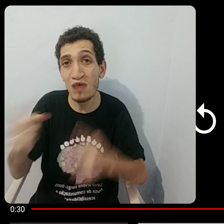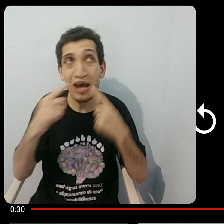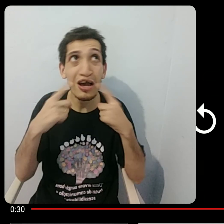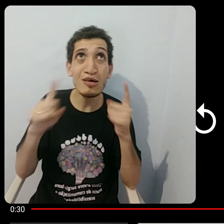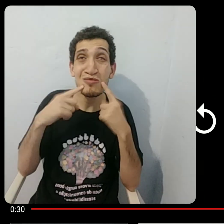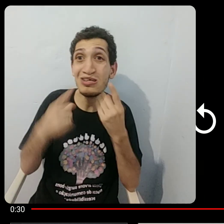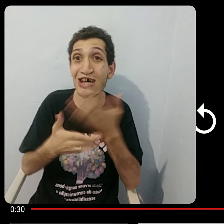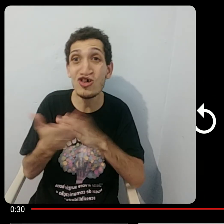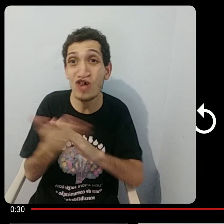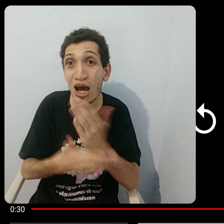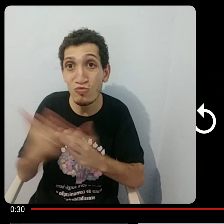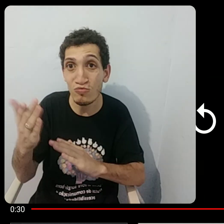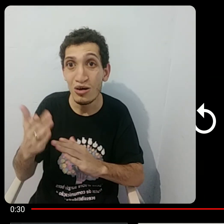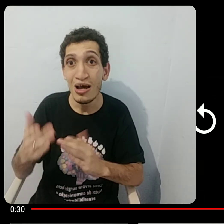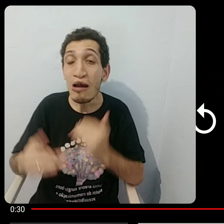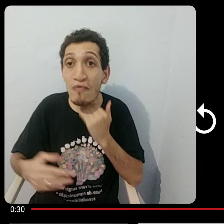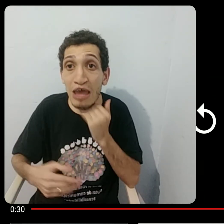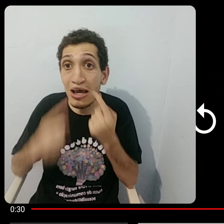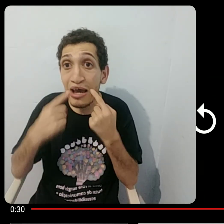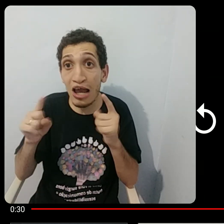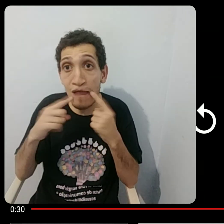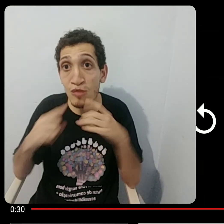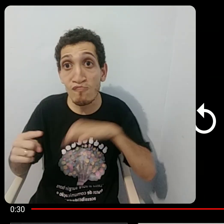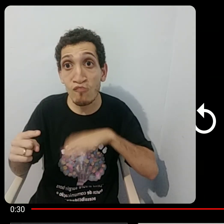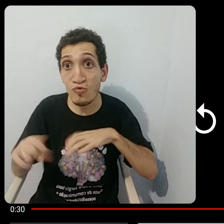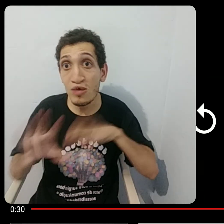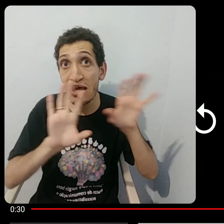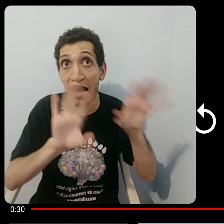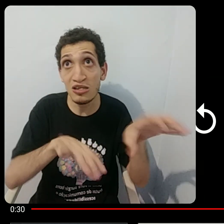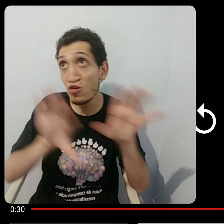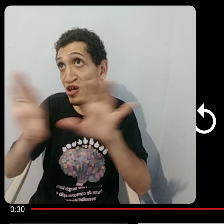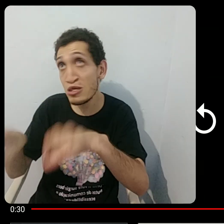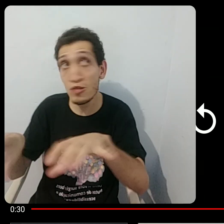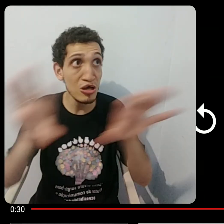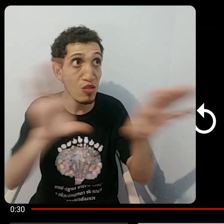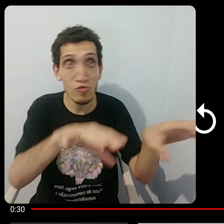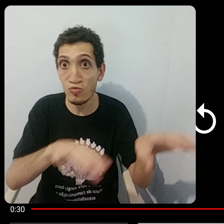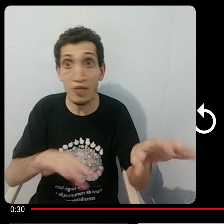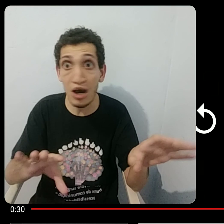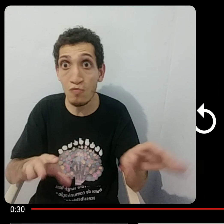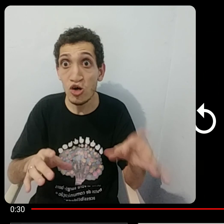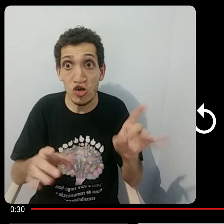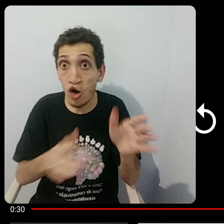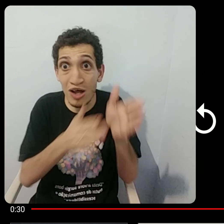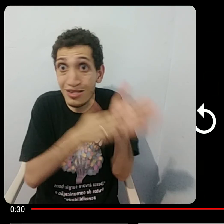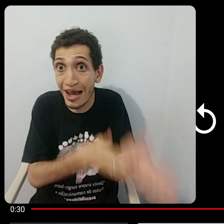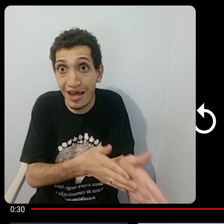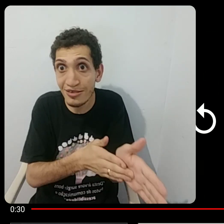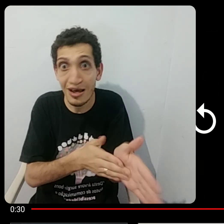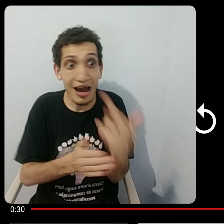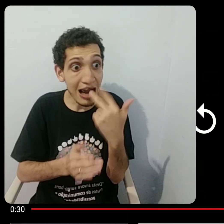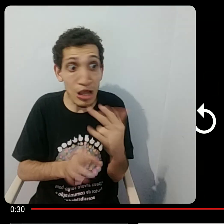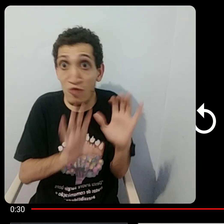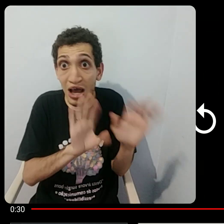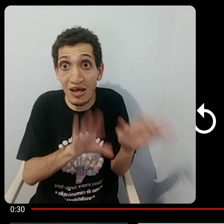A reclamação é chato. Ninguém reclamando que o português é assim, né? Ele está indo outro. Não, só segue. A língua é